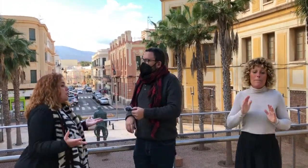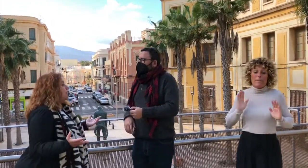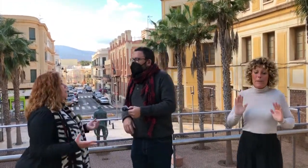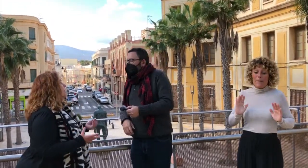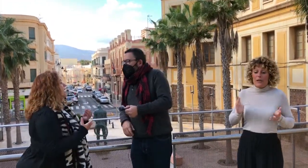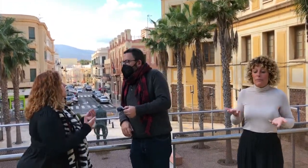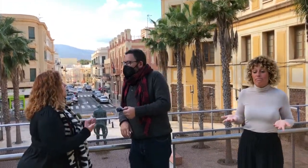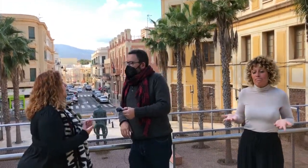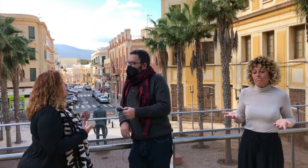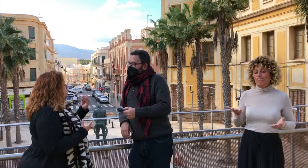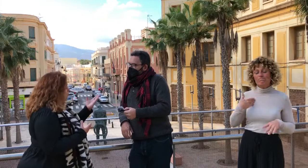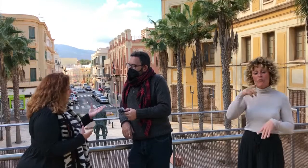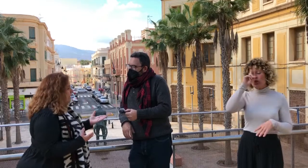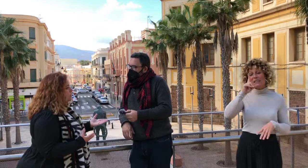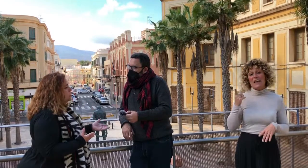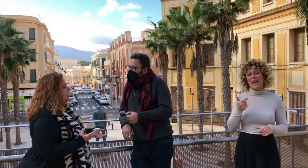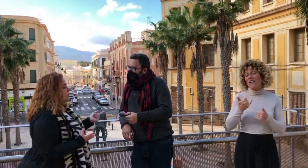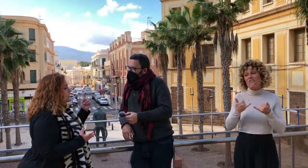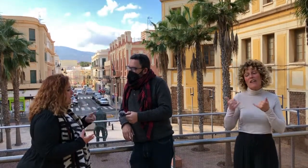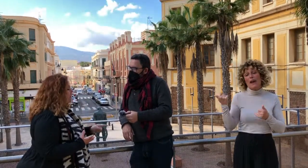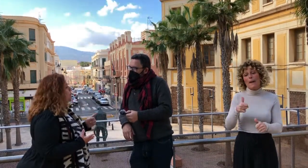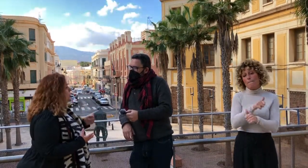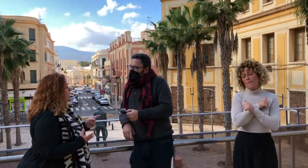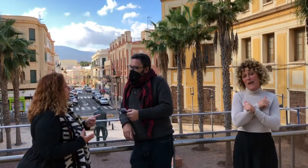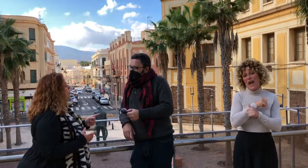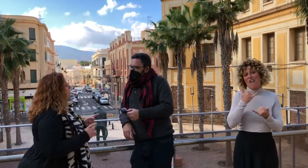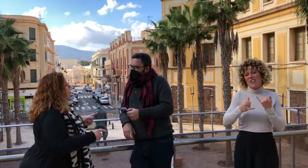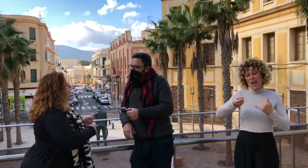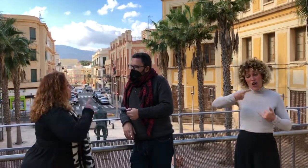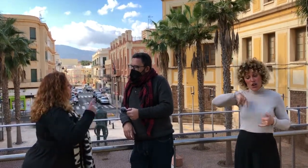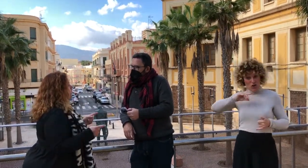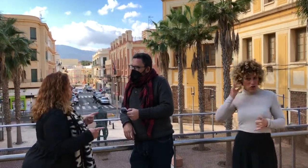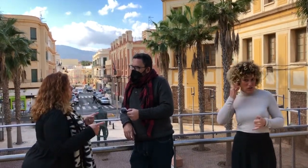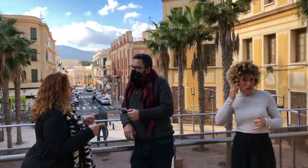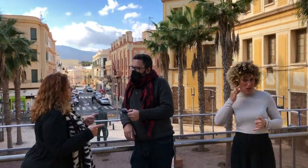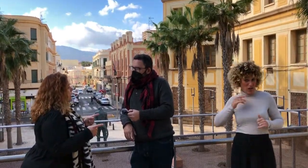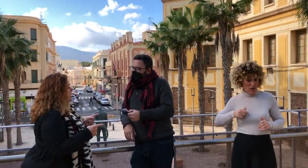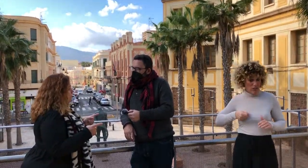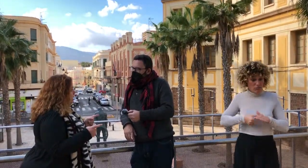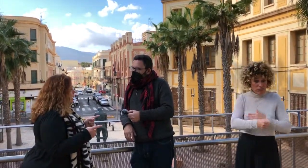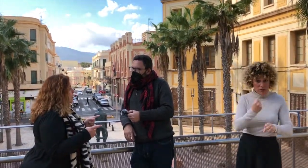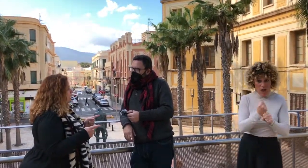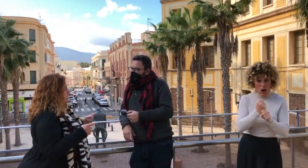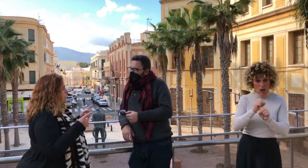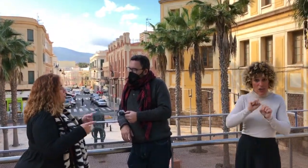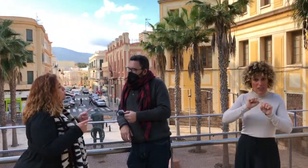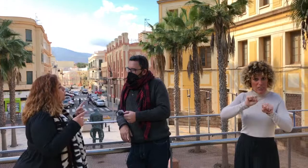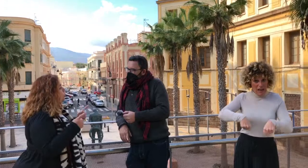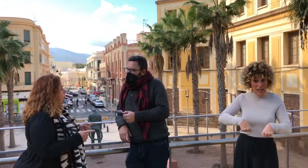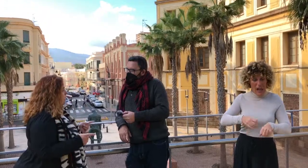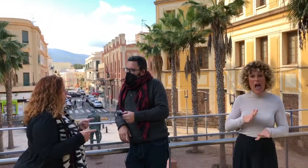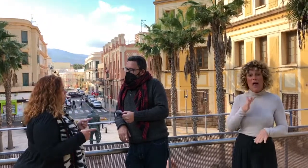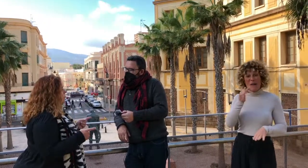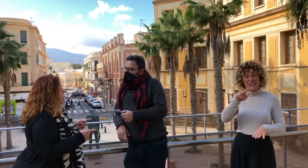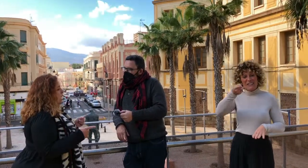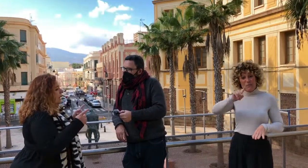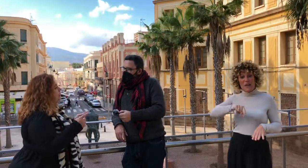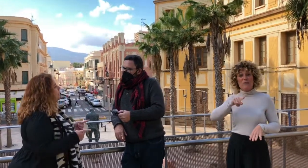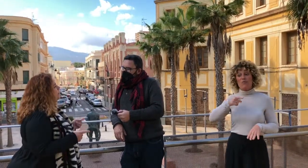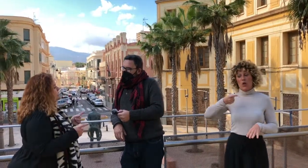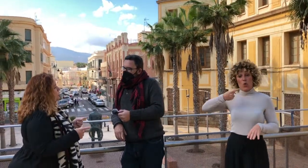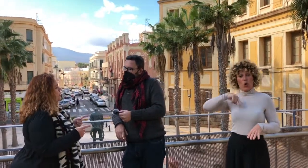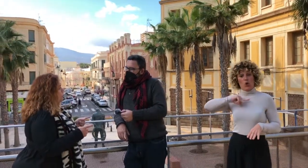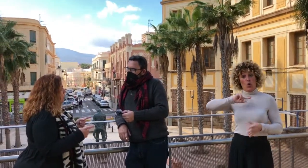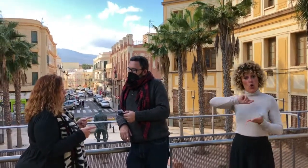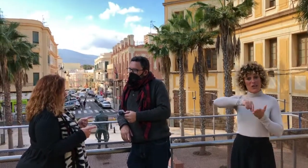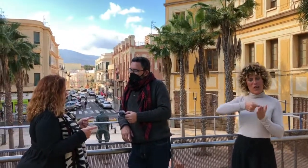no sé, esperan. Y al final es que nosotras no entramos tarde, pero es que luego nos dan de baja laboral, es decir, nuestro contrato acaba el